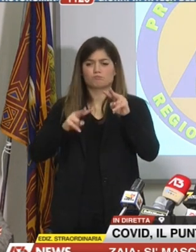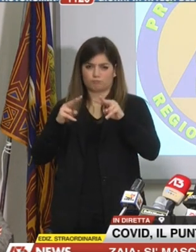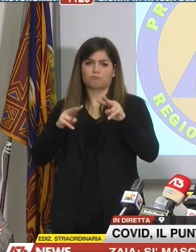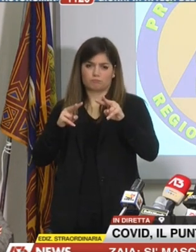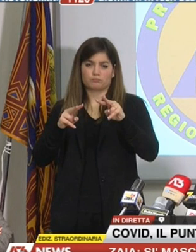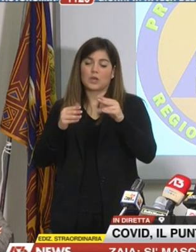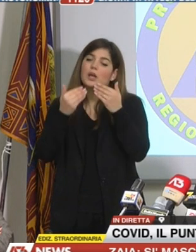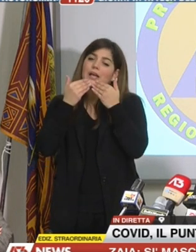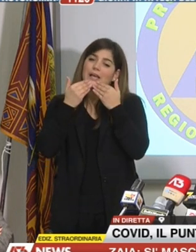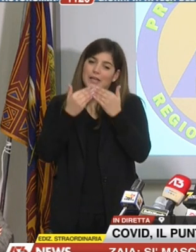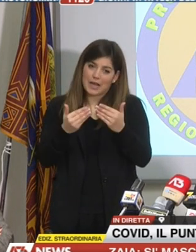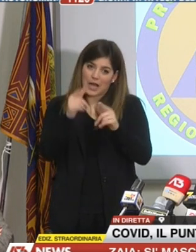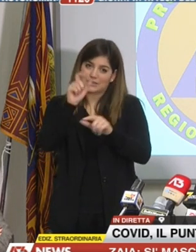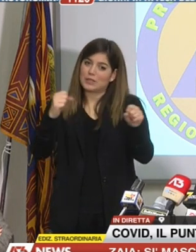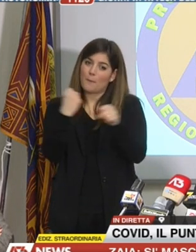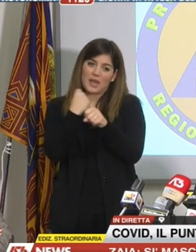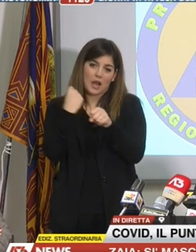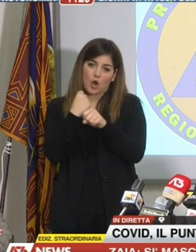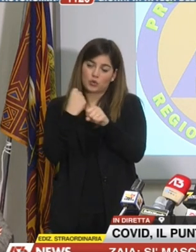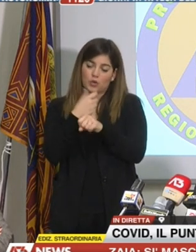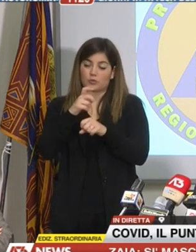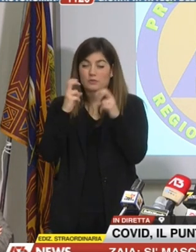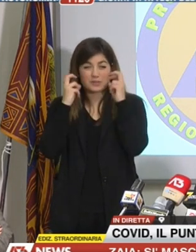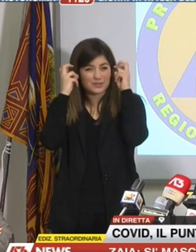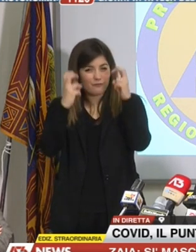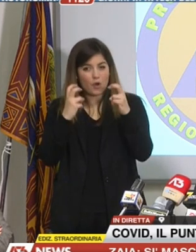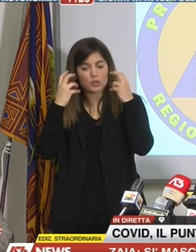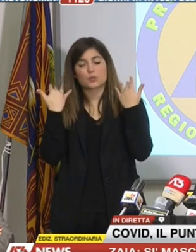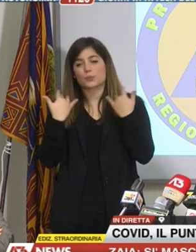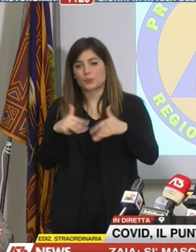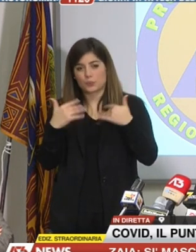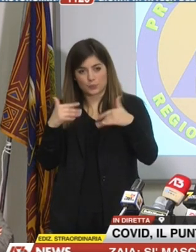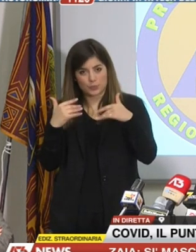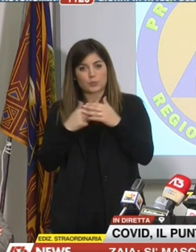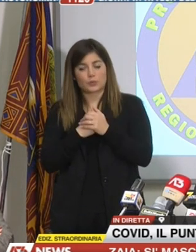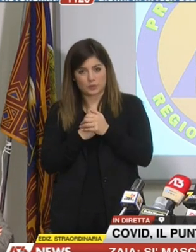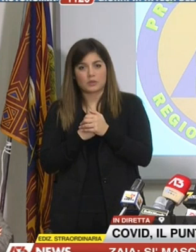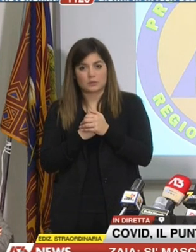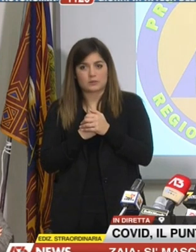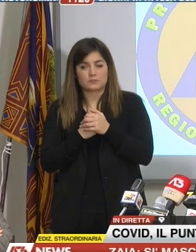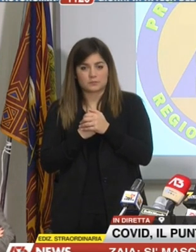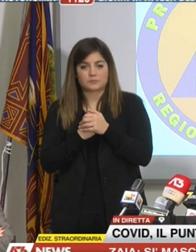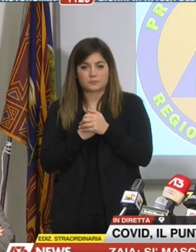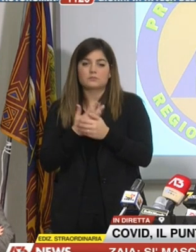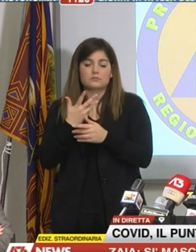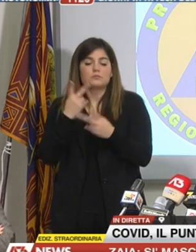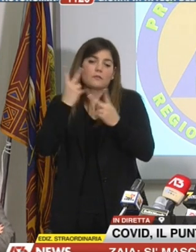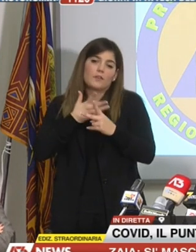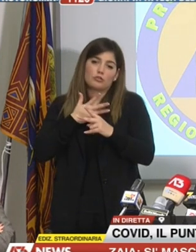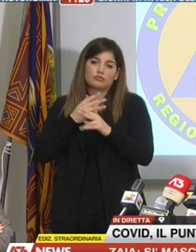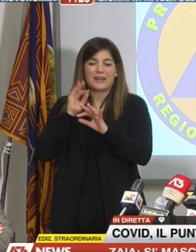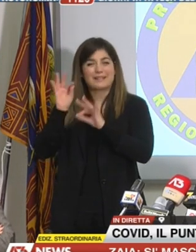gli operatori, perché sono chiamati a sforzi assolutamente importanti. Prova sia, insomma, che abbiamo le terapie